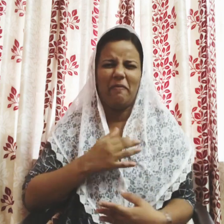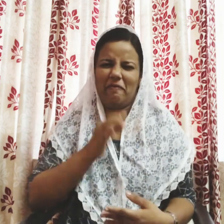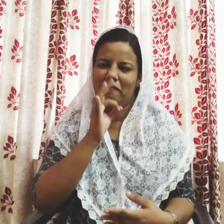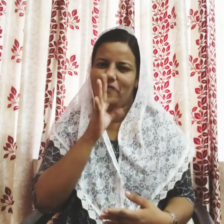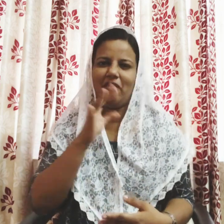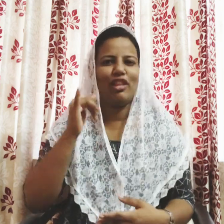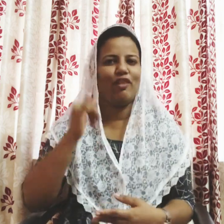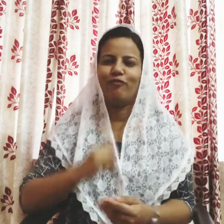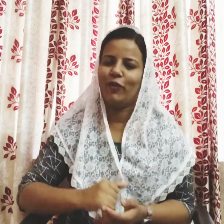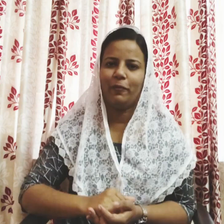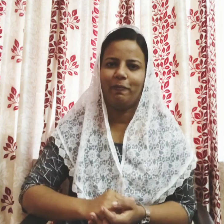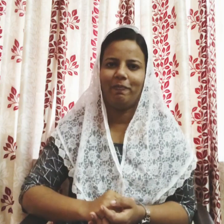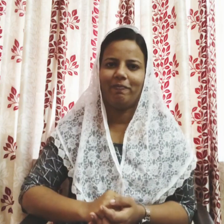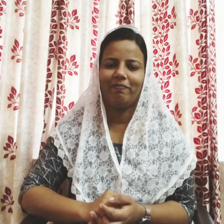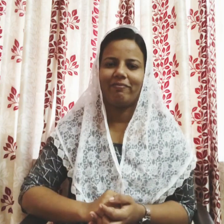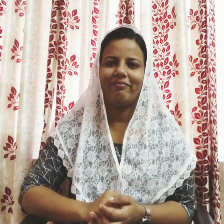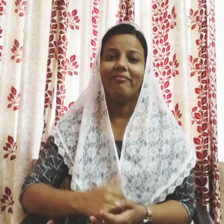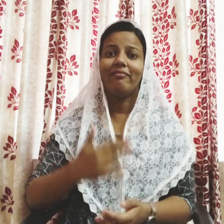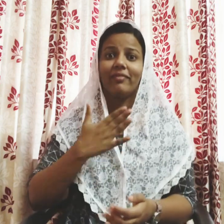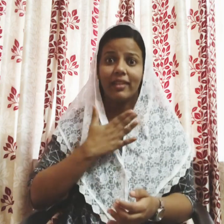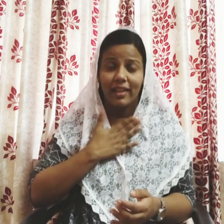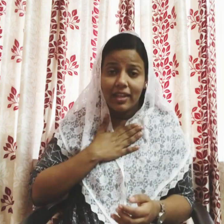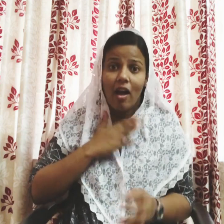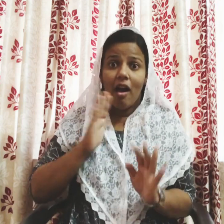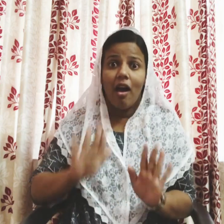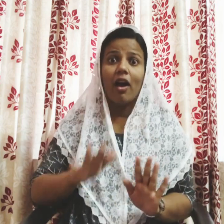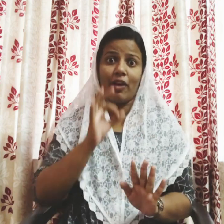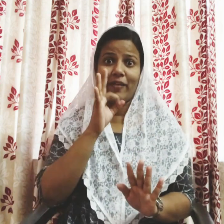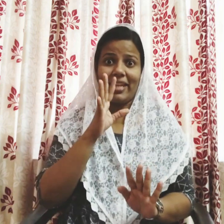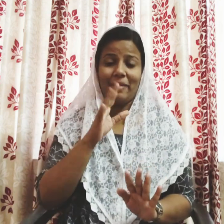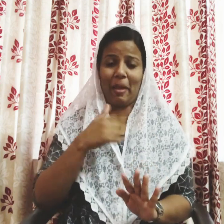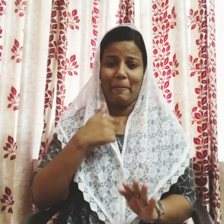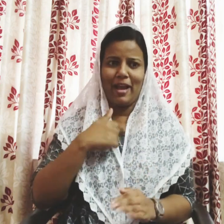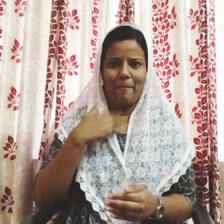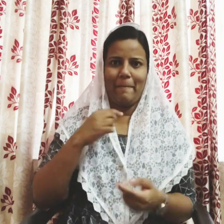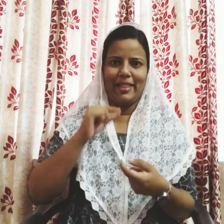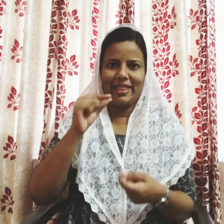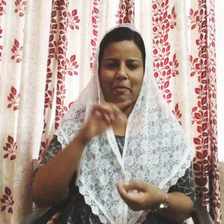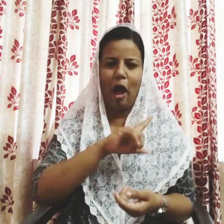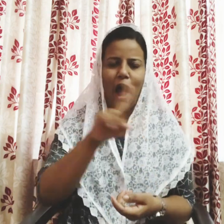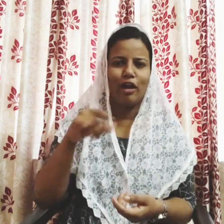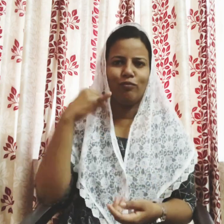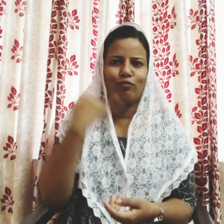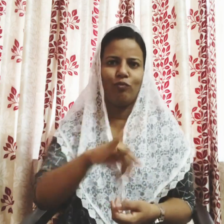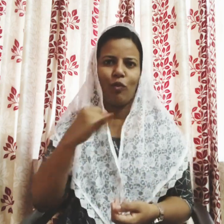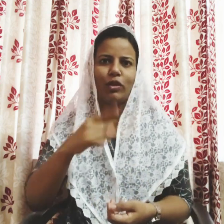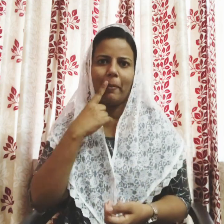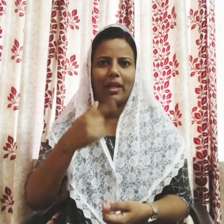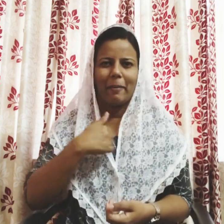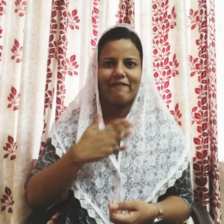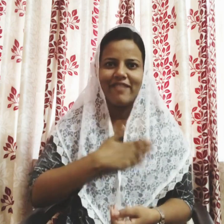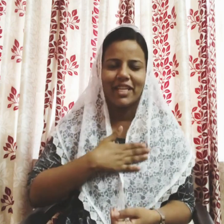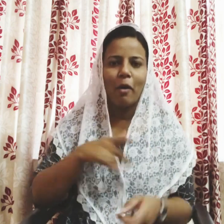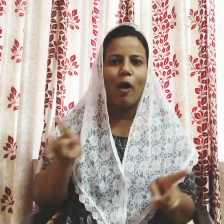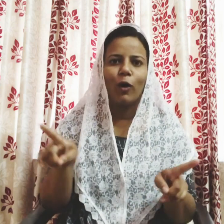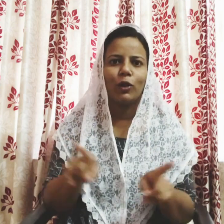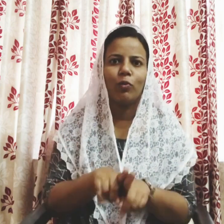എനിക്ക് വേദനയാണ് ഉണ്ടാക്കുന്നത്. പ്രിയപ്പെട്ടവരെ, എനിക്കങ്ങനെ വേദന ഉണ്ടാകുകയാണെങ്കിൽ അല്ലെങ്കിൽ നിങ്ങളുടെ കുഞ്ഞുങ്ങളെക്കുറിച്ച് മറ്റൊരാൾ മോശം പറയുമ്പോൾ, ദോഷം പറയുമ്പോൾ